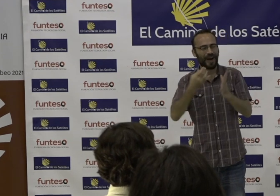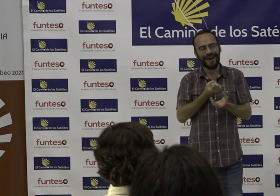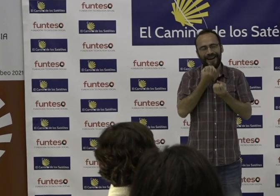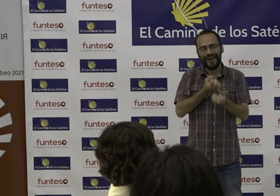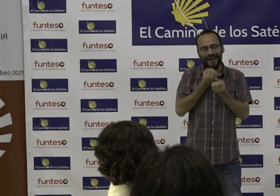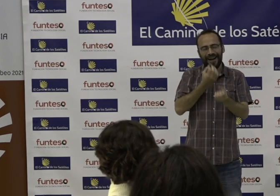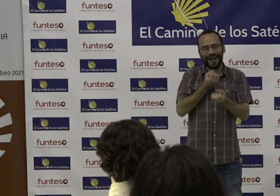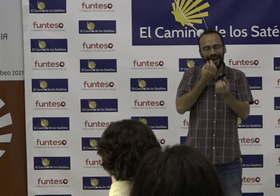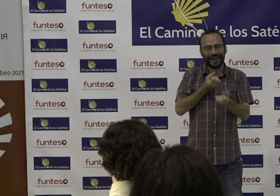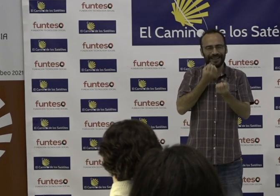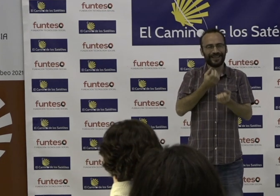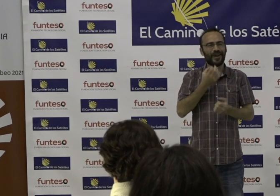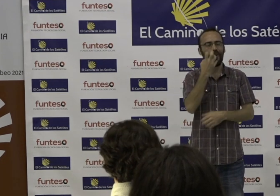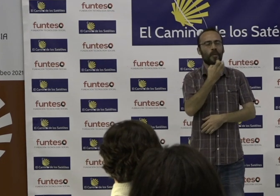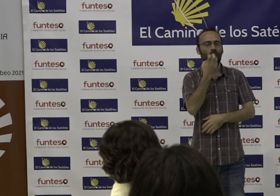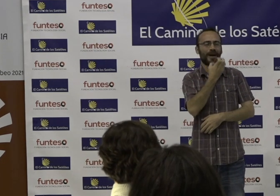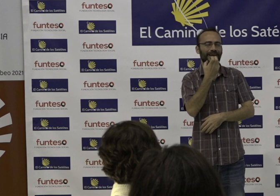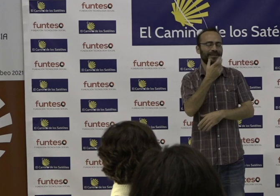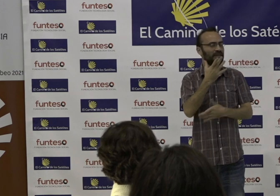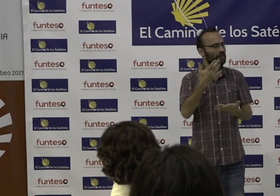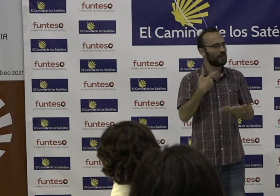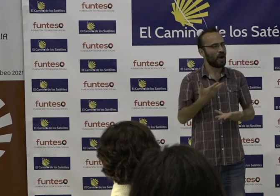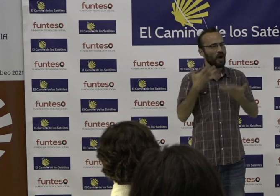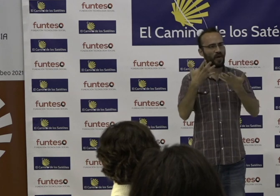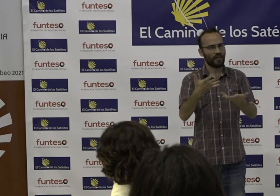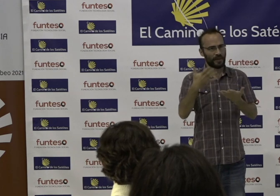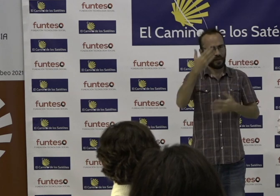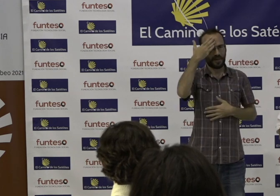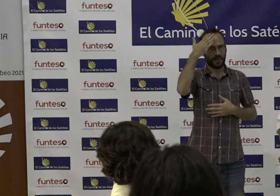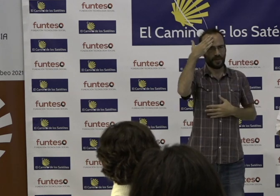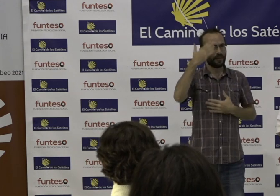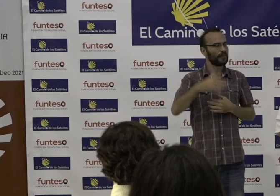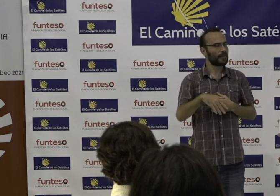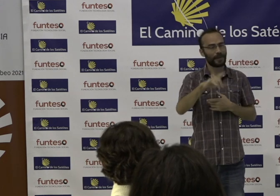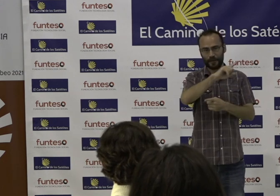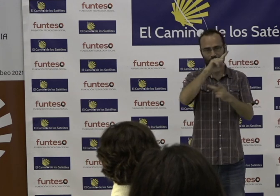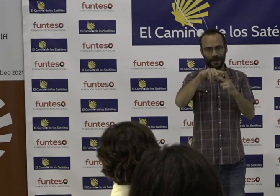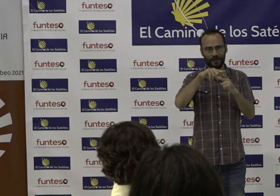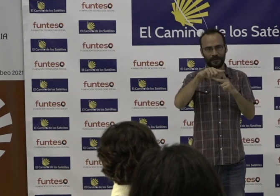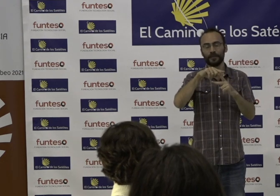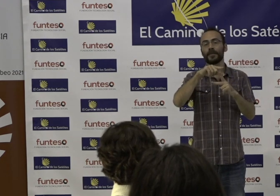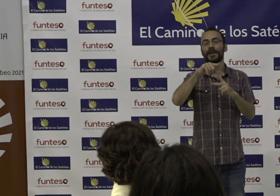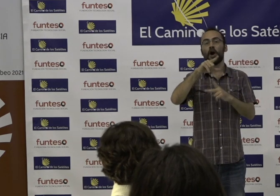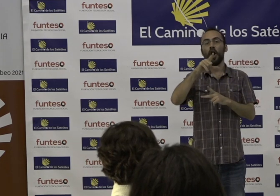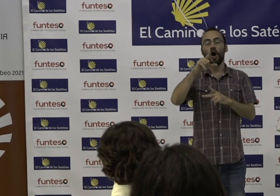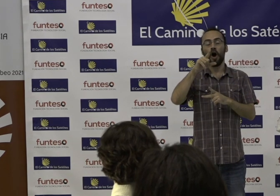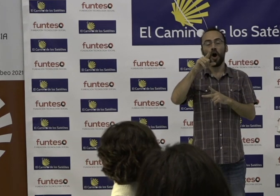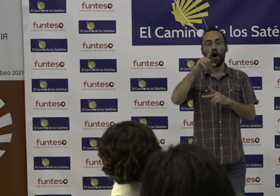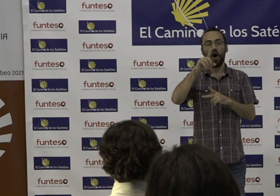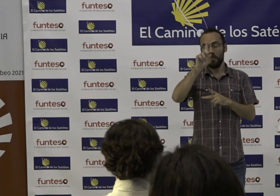y entonces ofertamos a nuestros mentores. Ya estuvimos en Ocebreiro, en Porto Marín, y ahora en